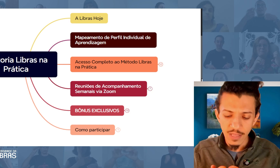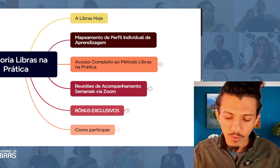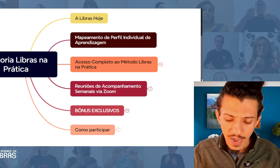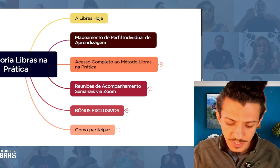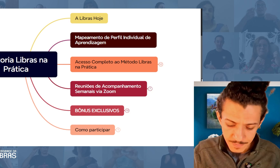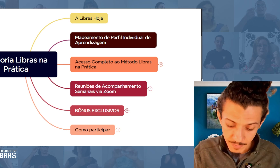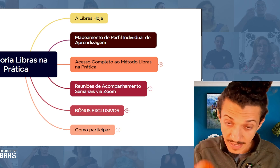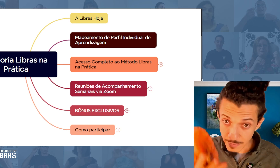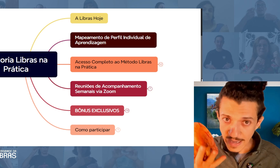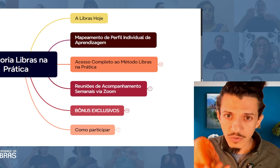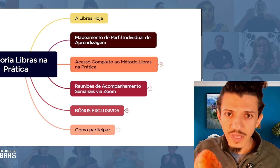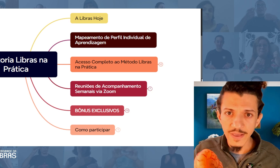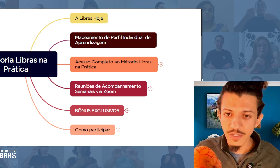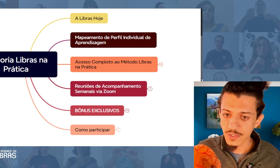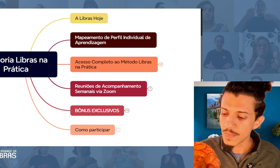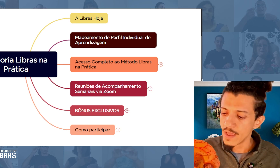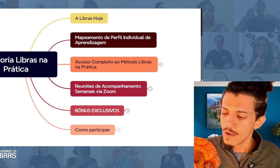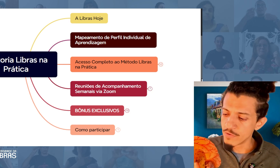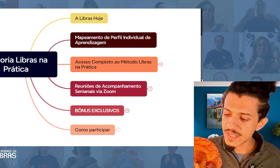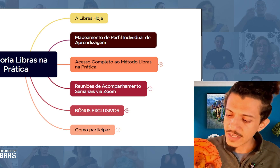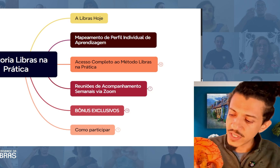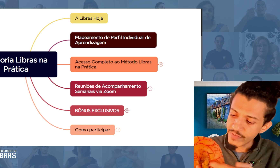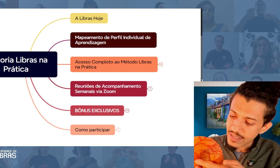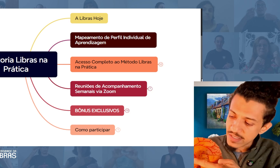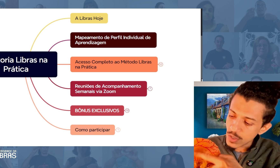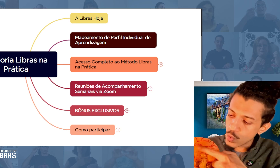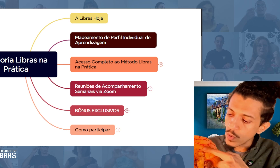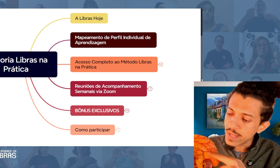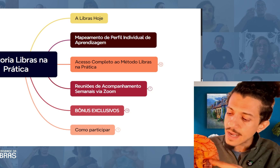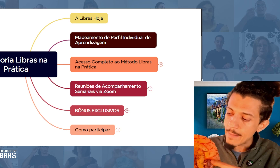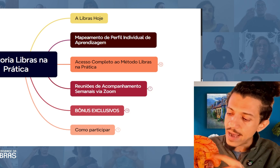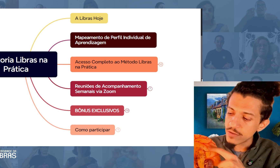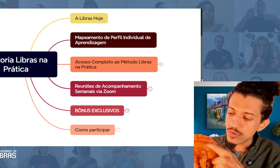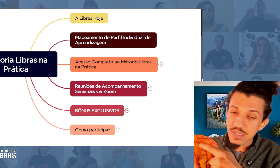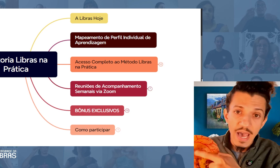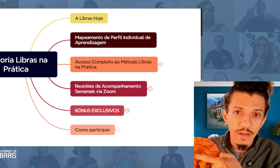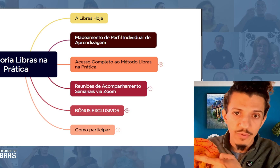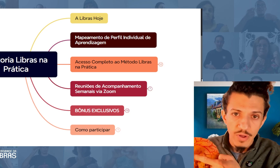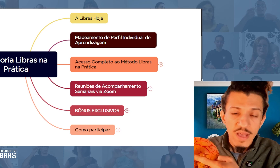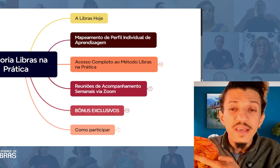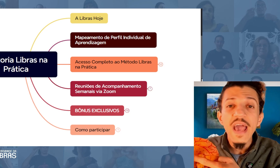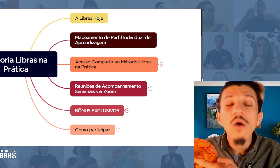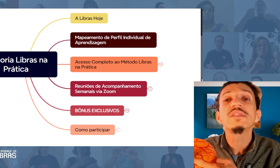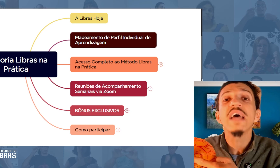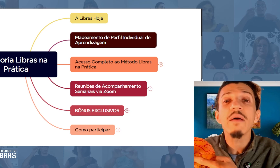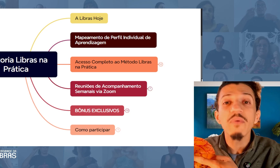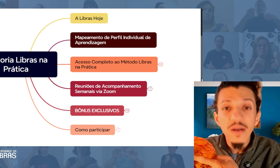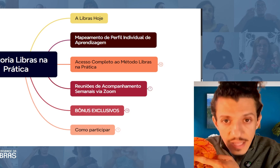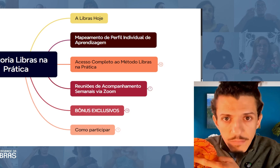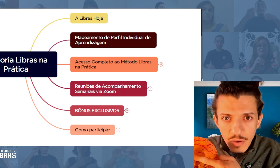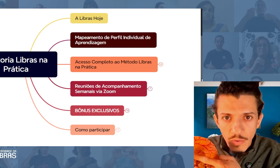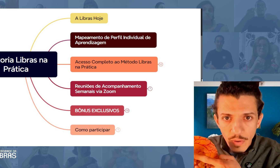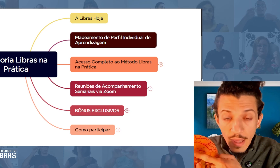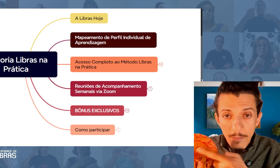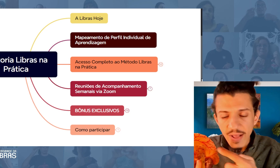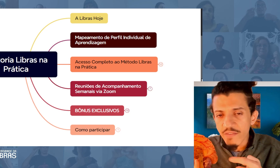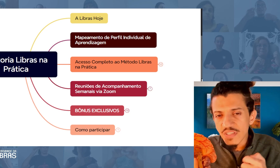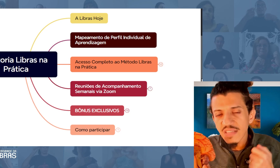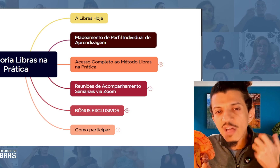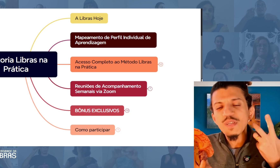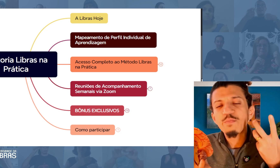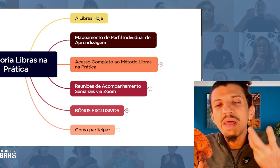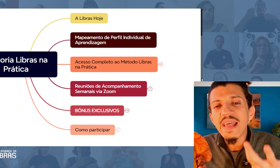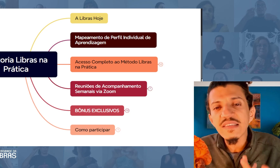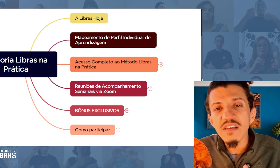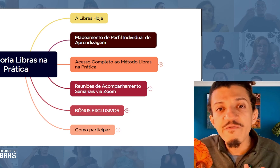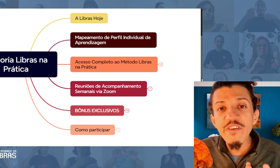da linguagem, mas mais do que isso, você ativa essa segunda camada do cérebro, que é o cérebro límbico, para que você tenha